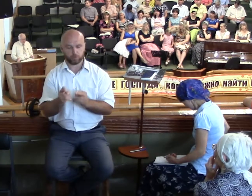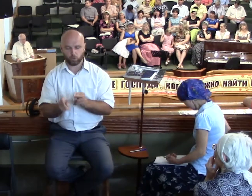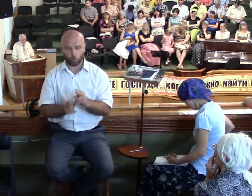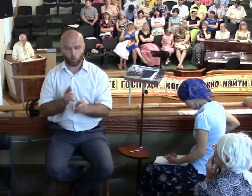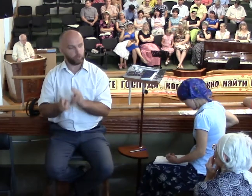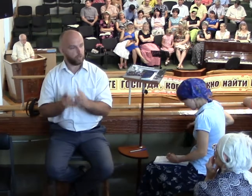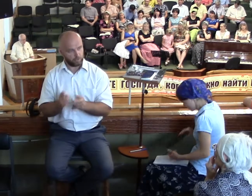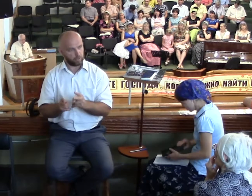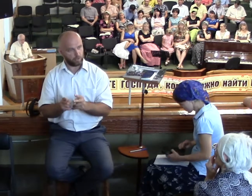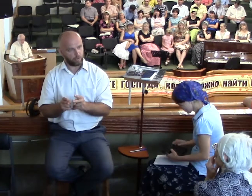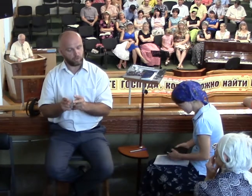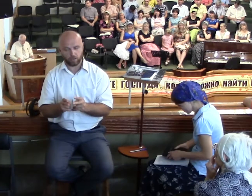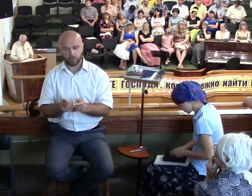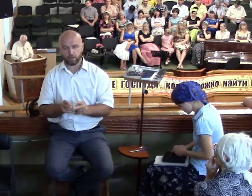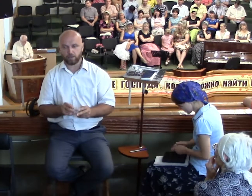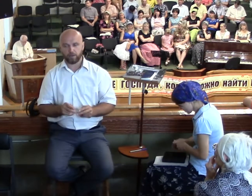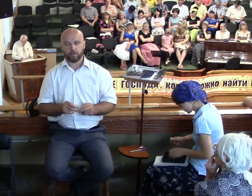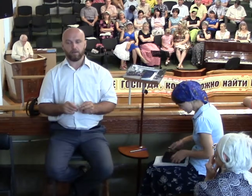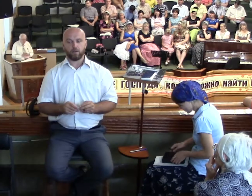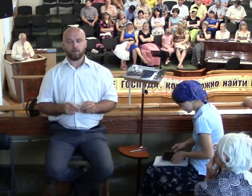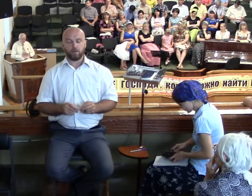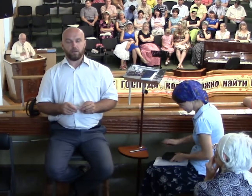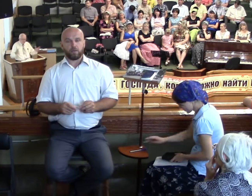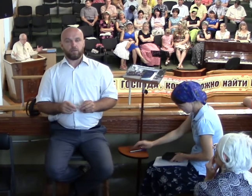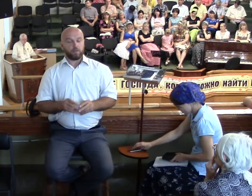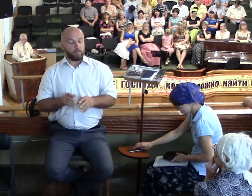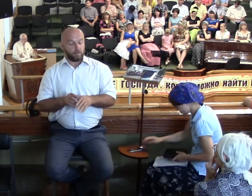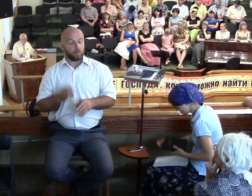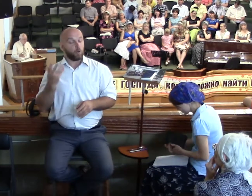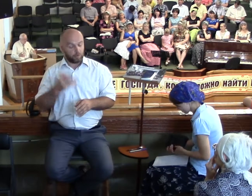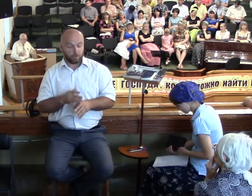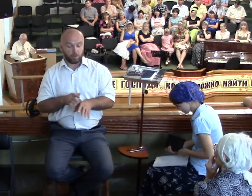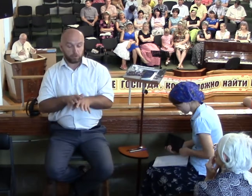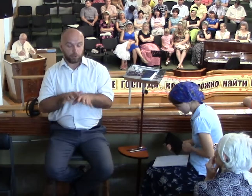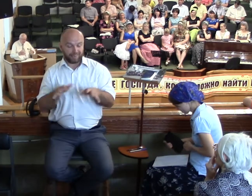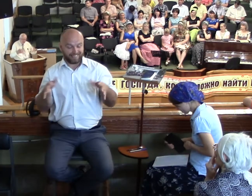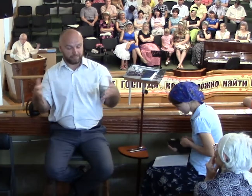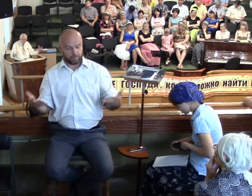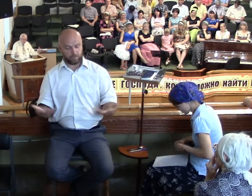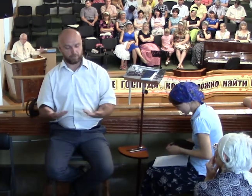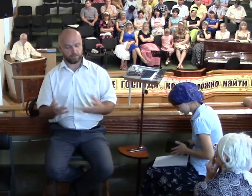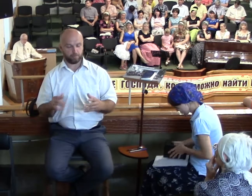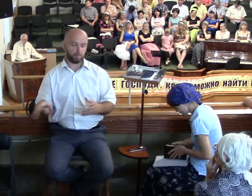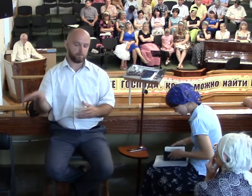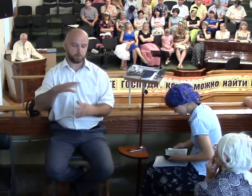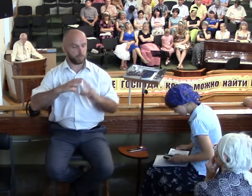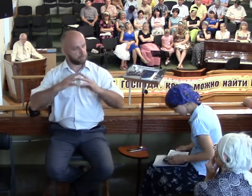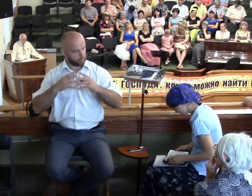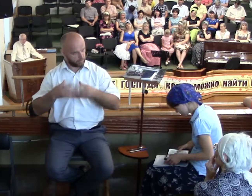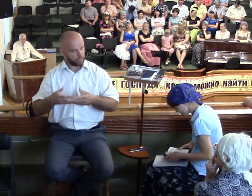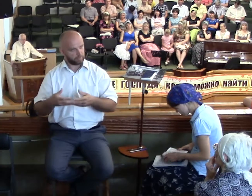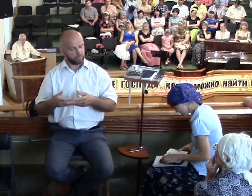апостолов начали потом гнать. Друзья дорогие, и вот рассеявшиеся, вот они в разных местах